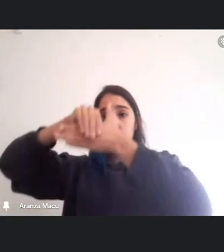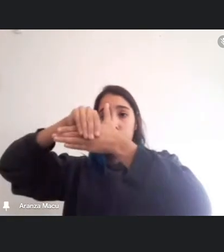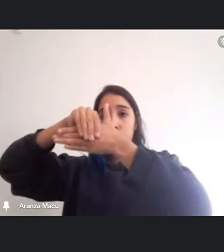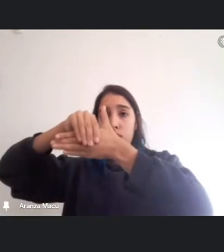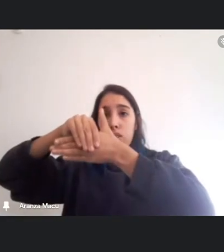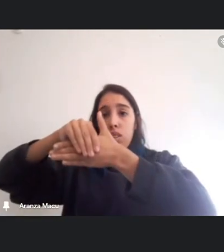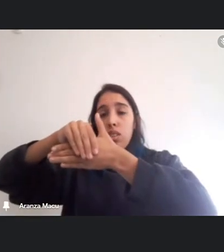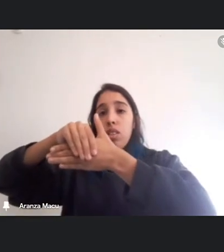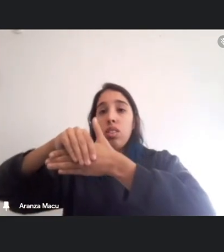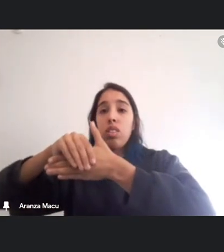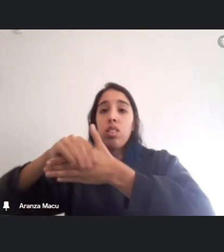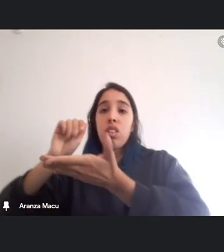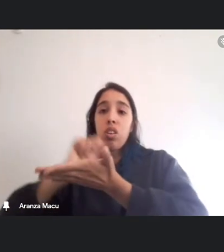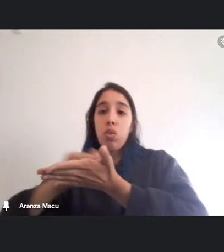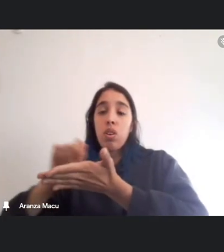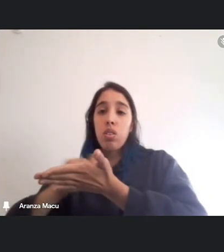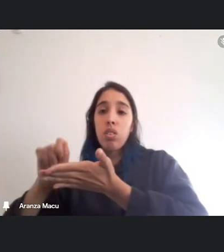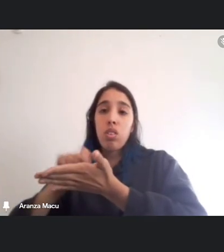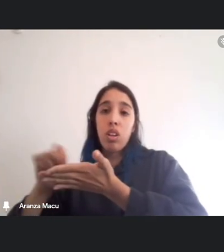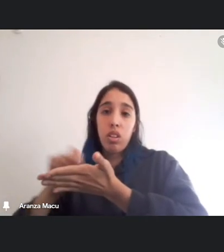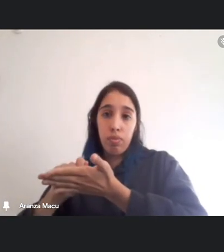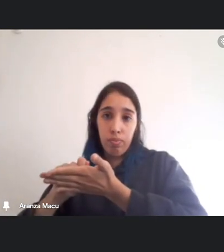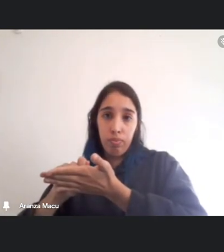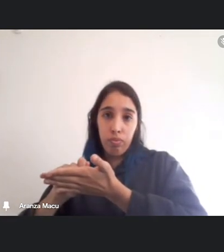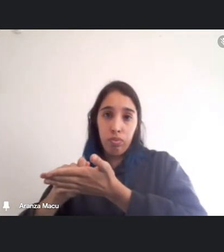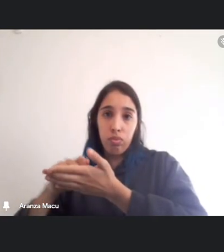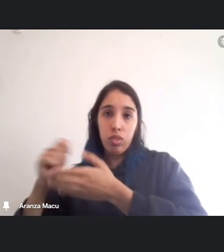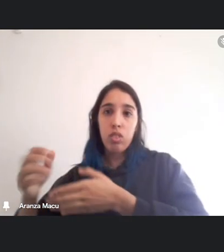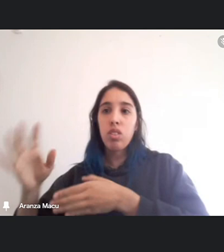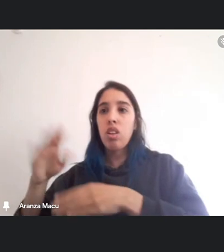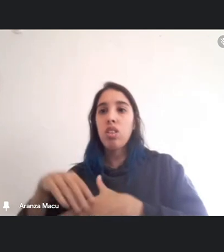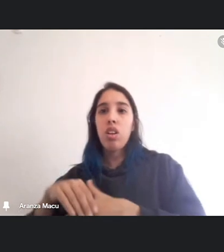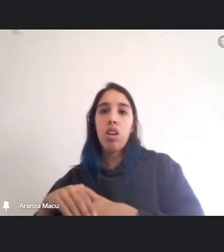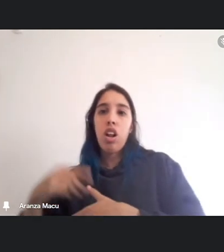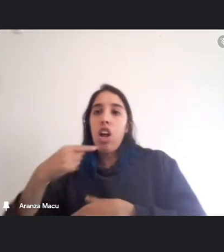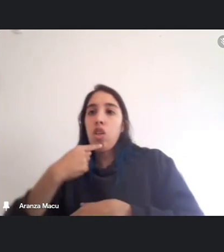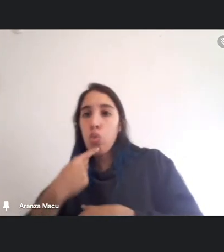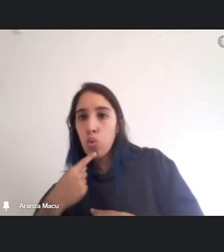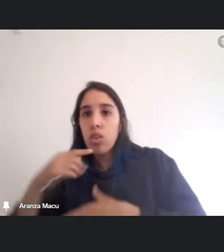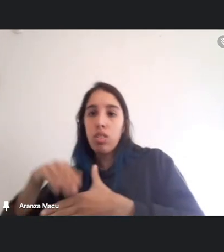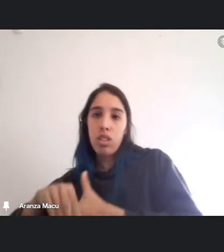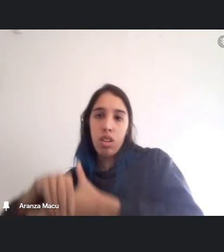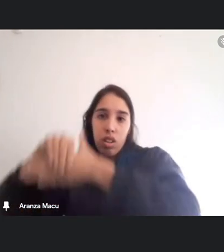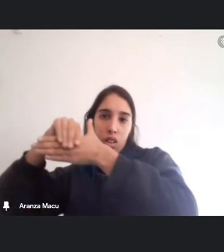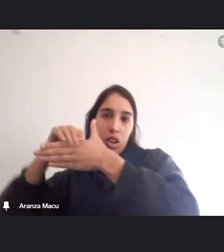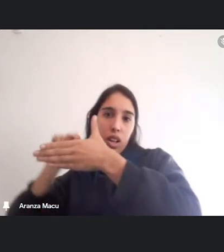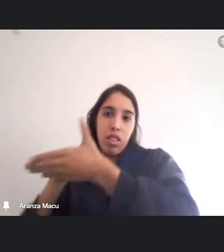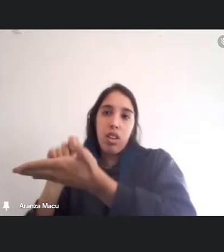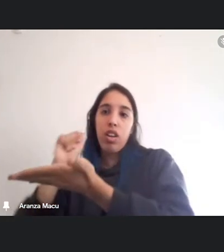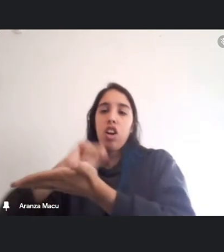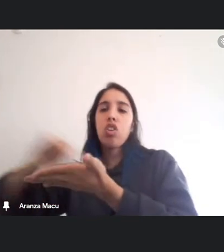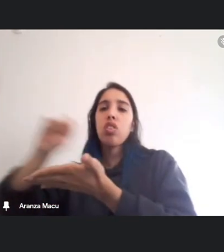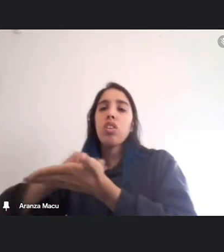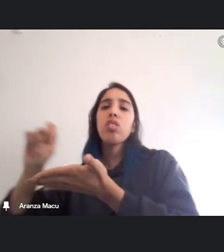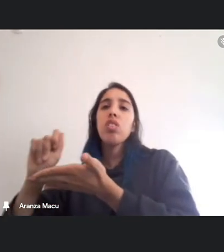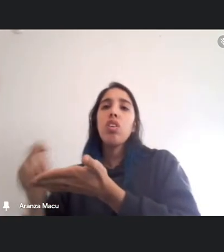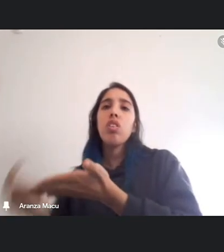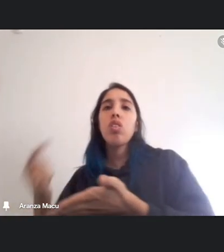vamos a evacuar y compartir el jueves. El jueves 11.